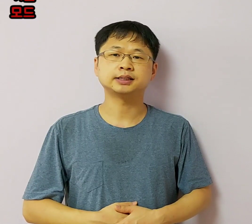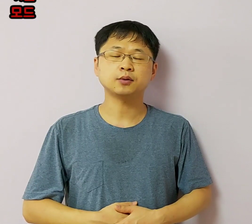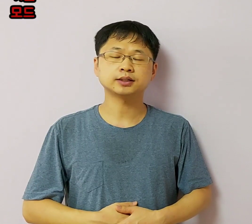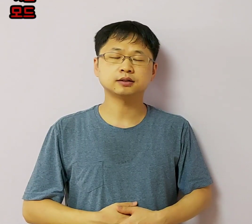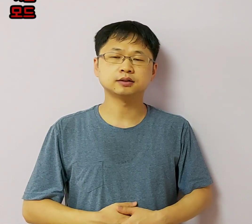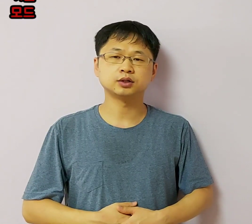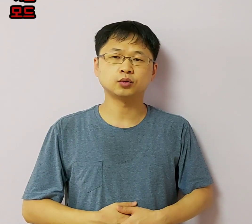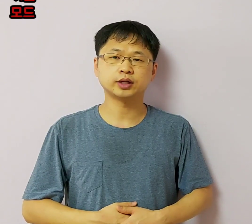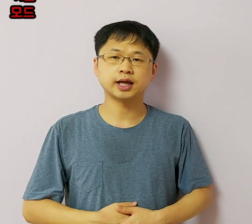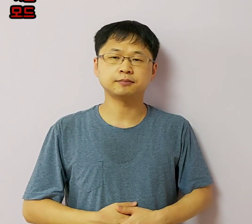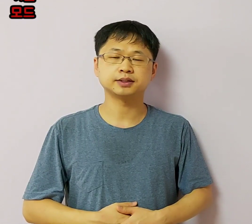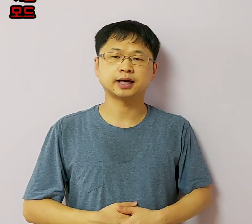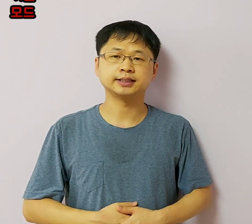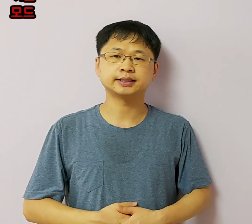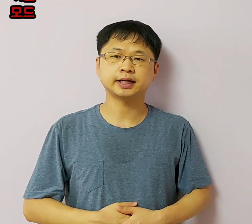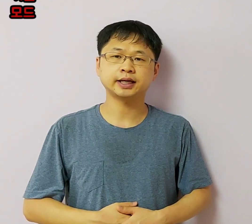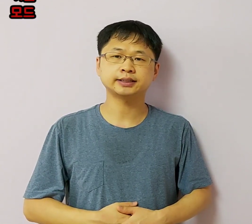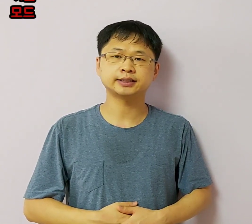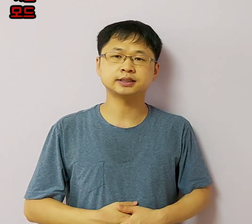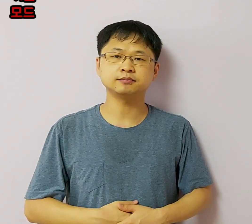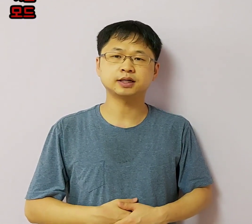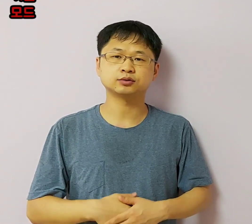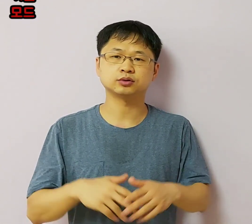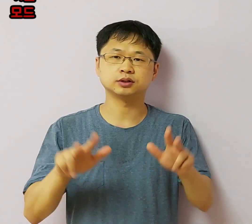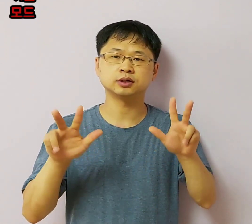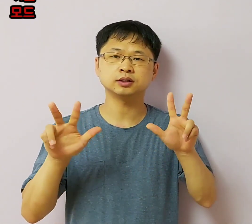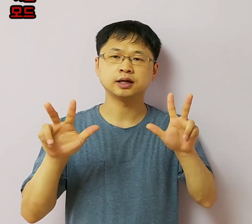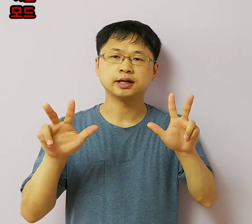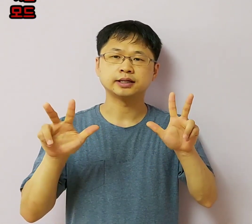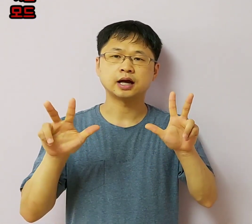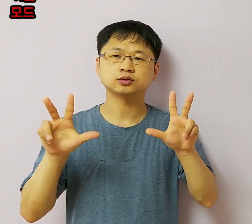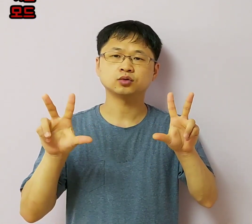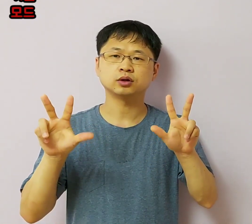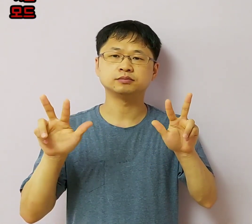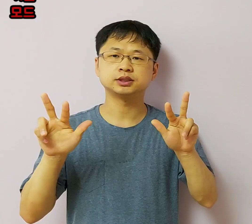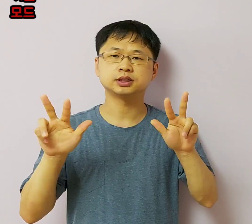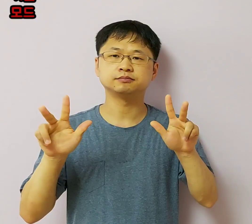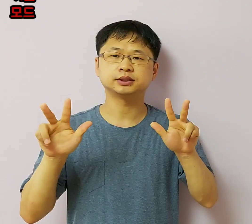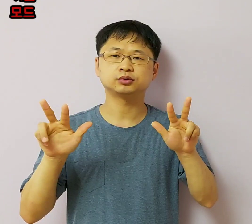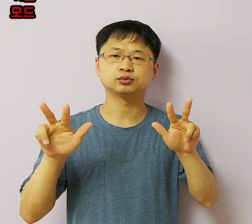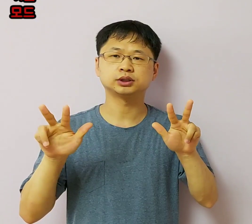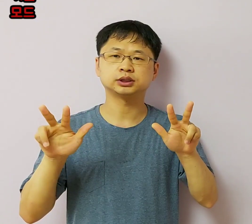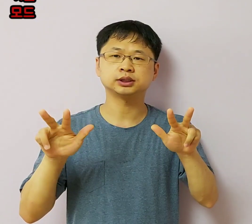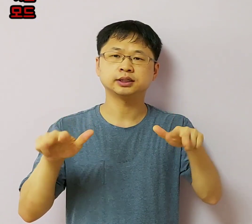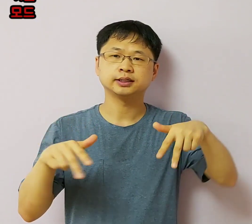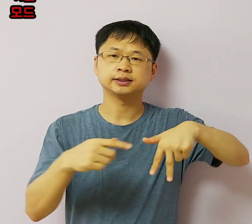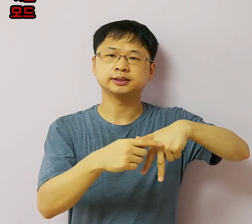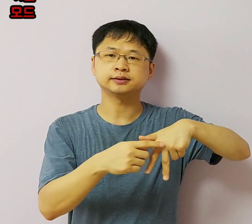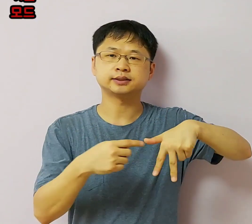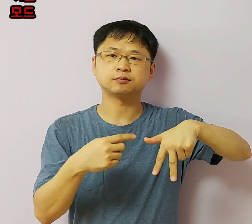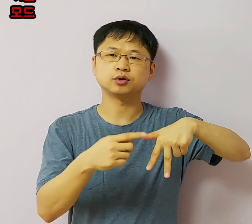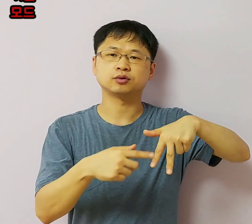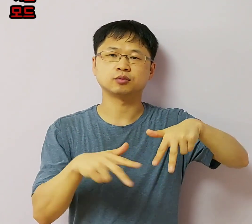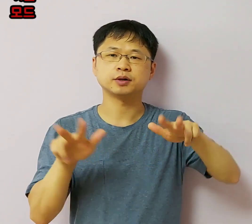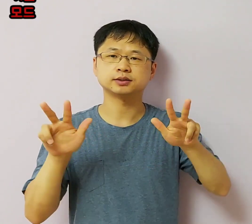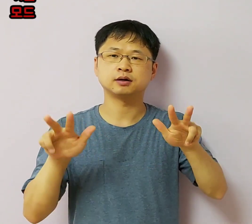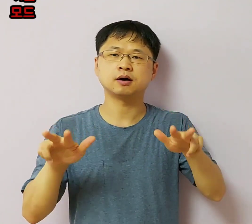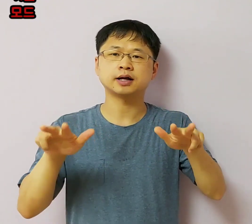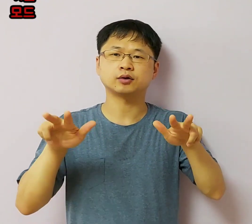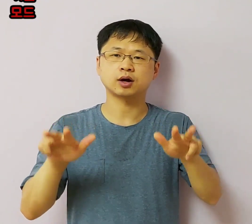이제 와서 들려오네입니다. 이제 지금이란 손은 양손 엄지, 검지, 중지, 지읒자 모양으로 펴서 아래로